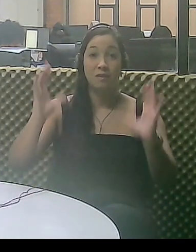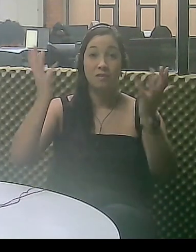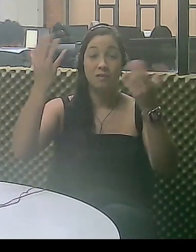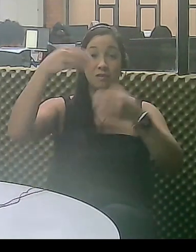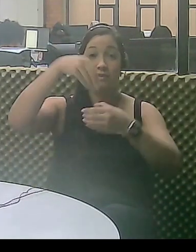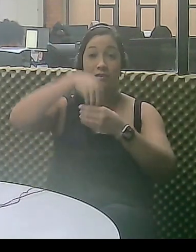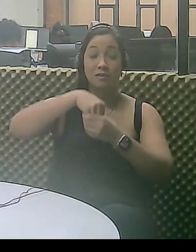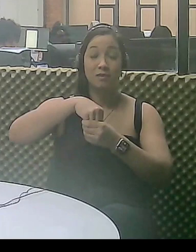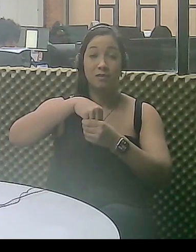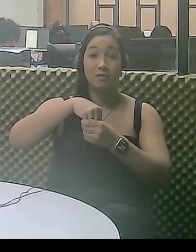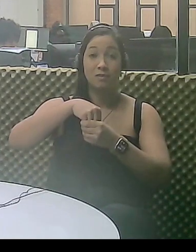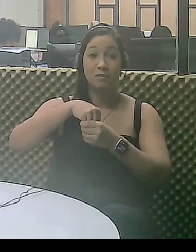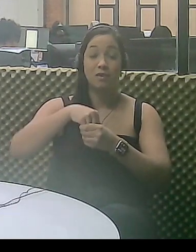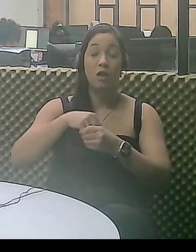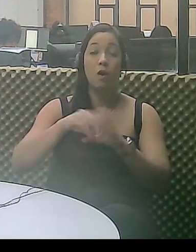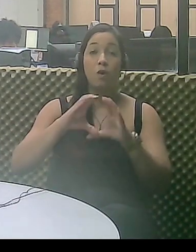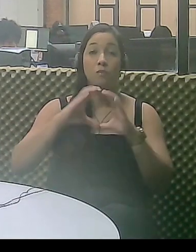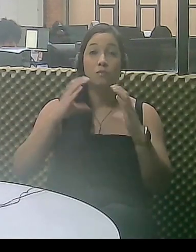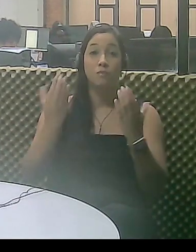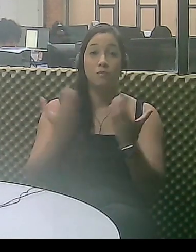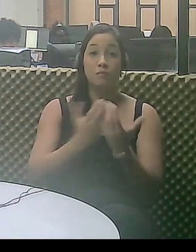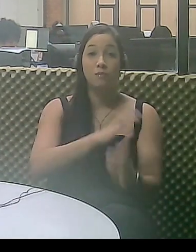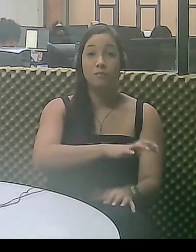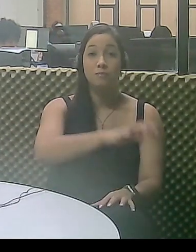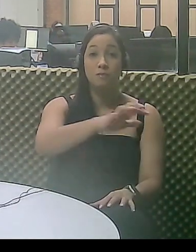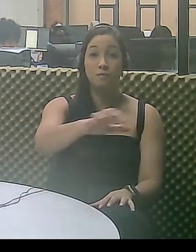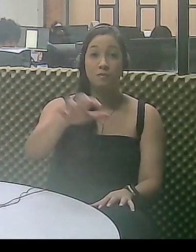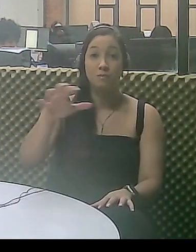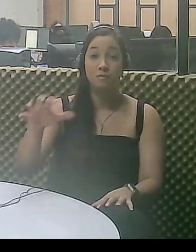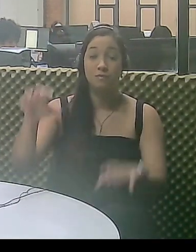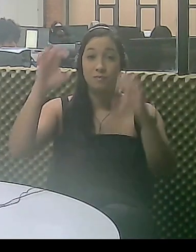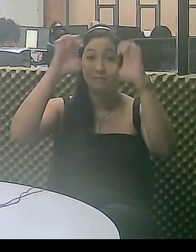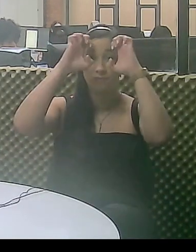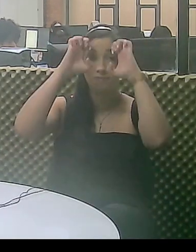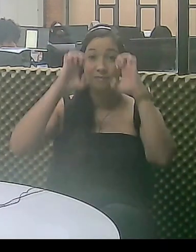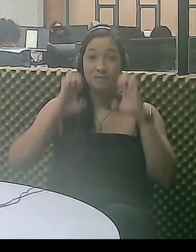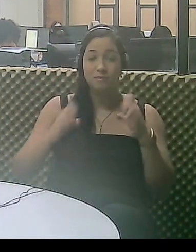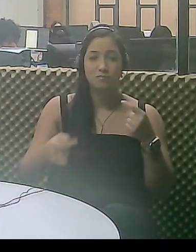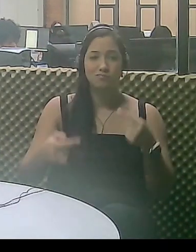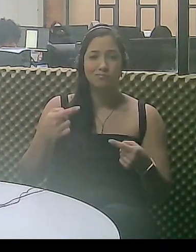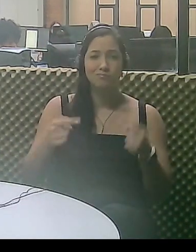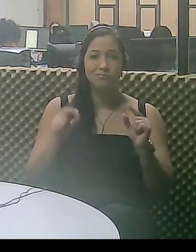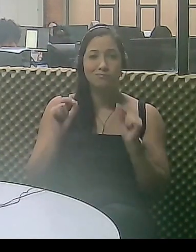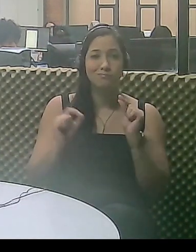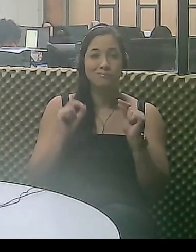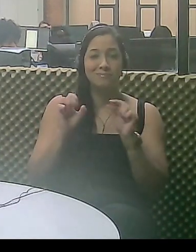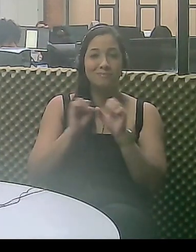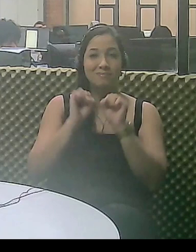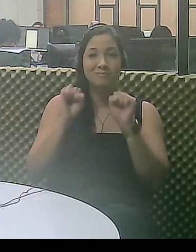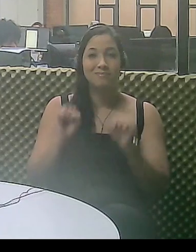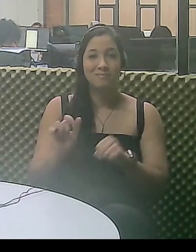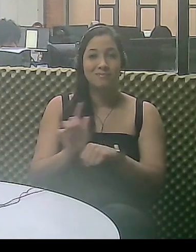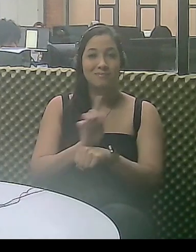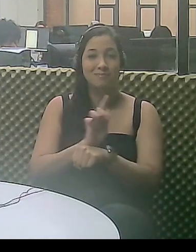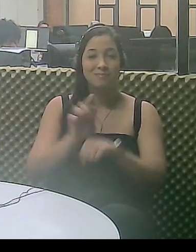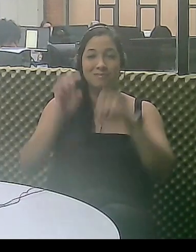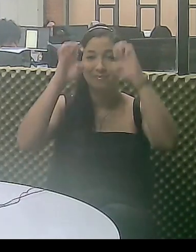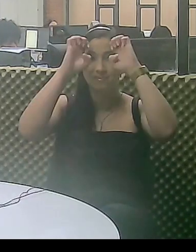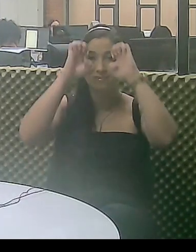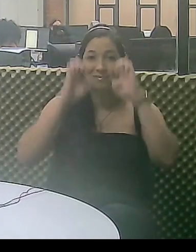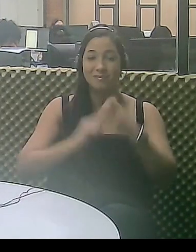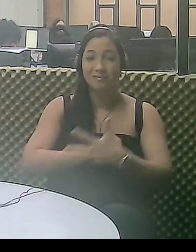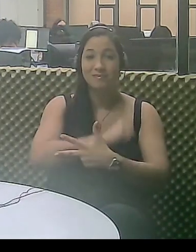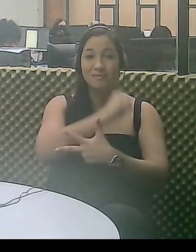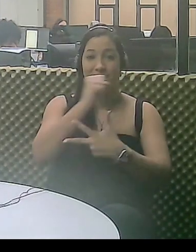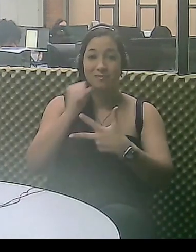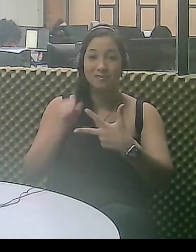interno, realizado junto às comissões setoriais de ética pública, foi discutida a aplicação do sistema de gestão ética do Poder